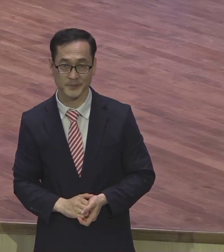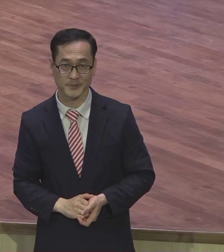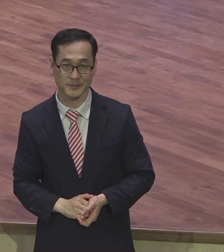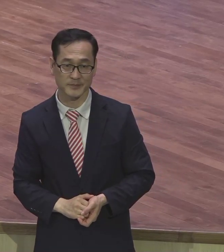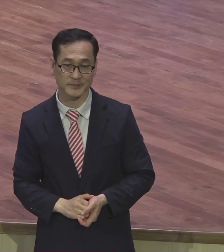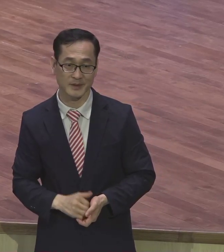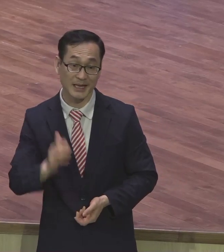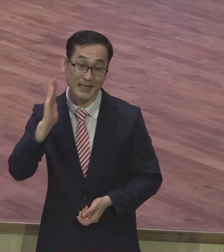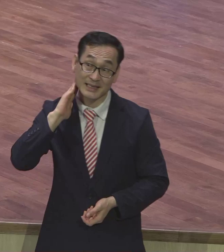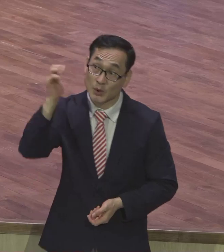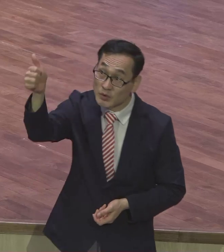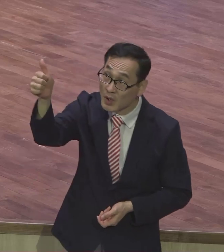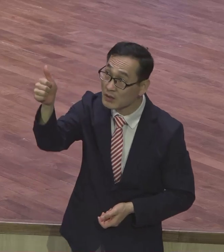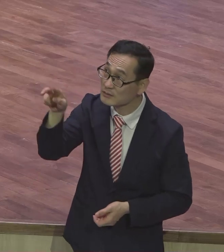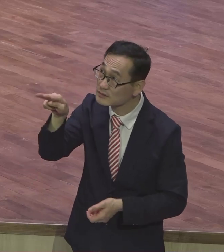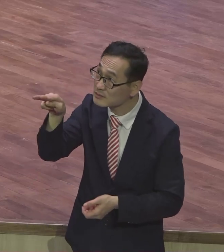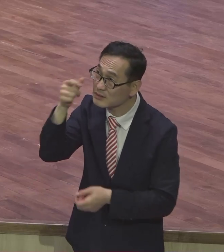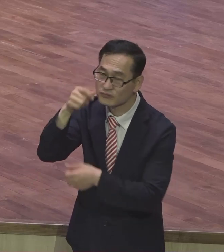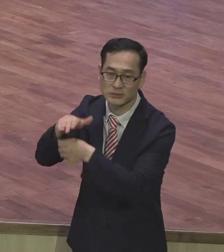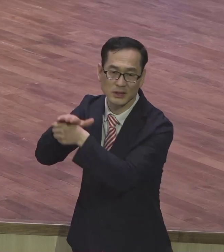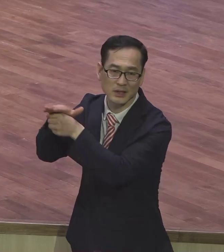대통령도 불쌍해